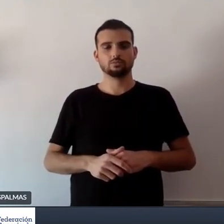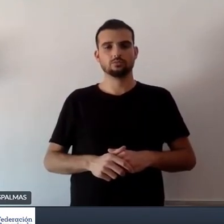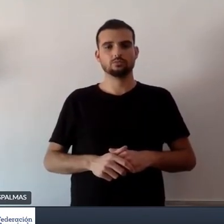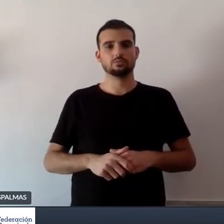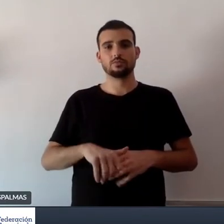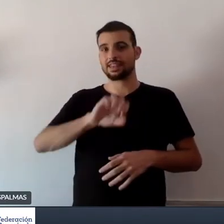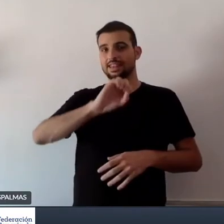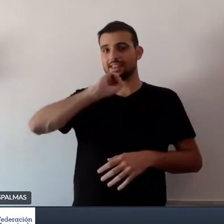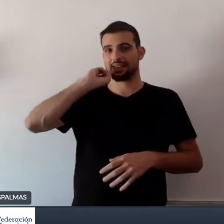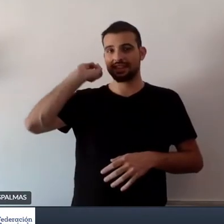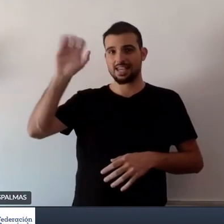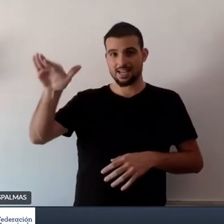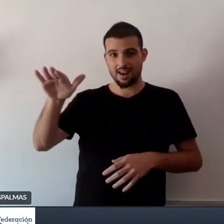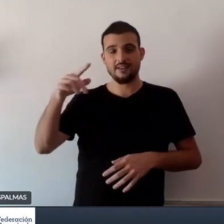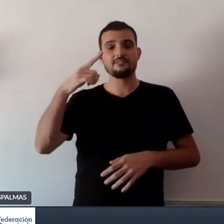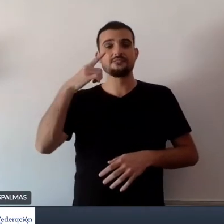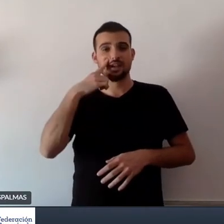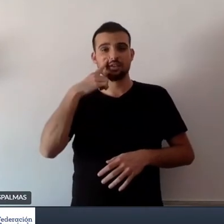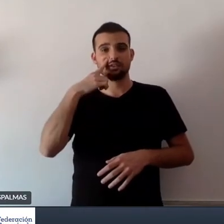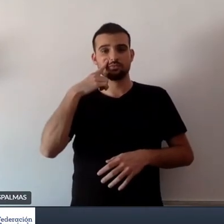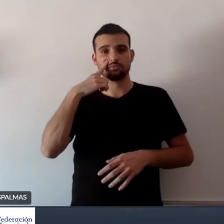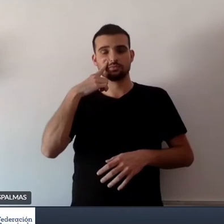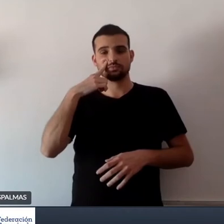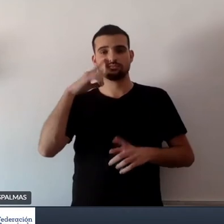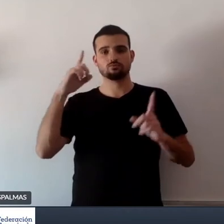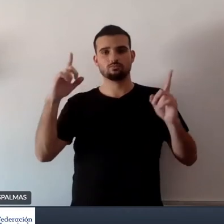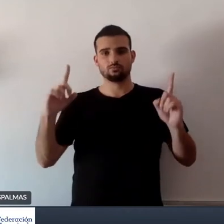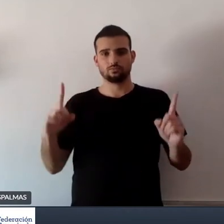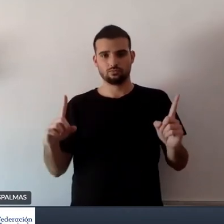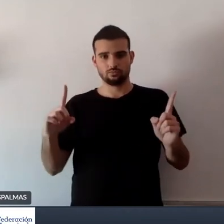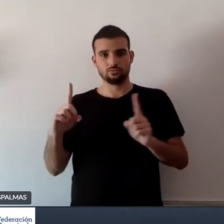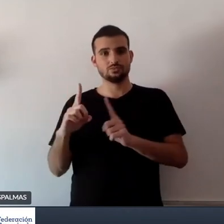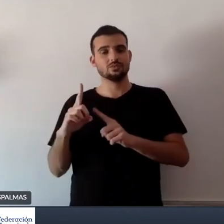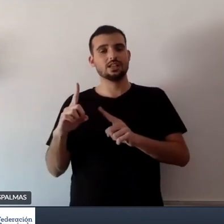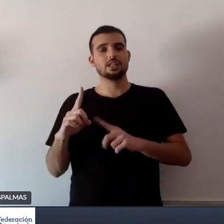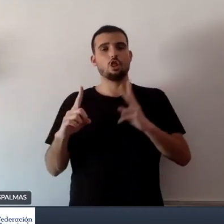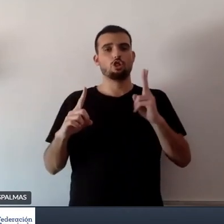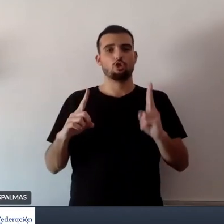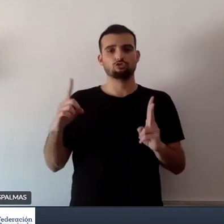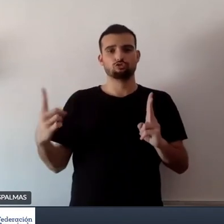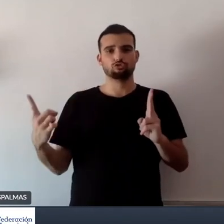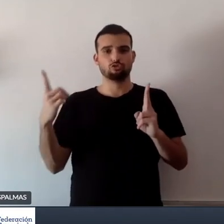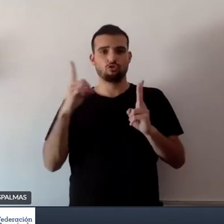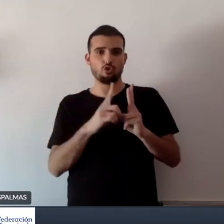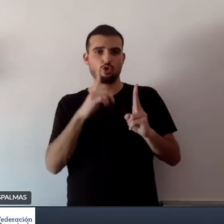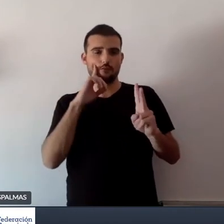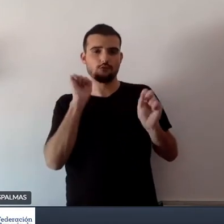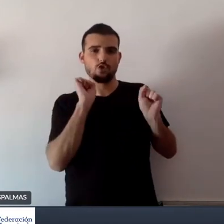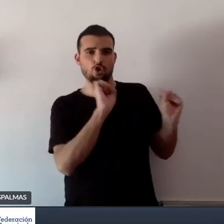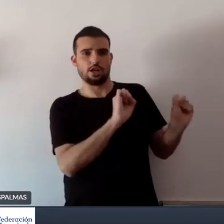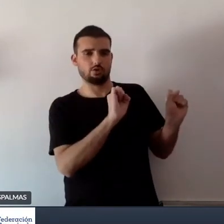Tirador. Fijaros, Dani 10. Cómo juega este 2x1 poniendo este bloqueo ahí.